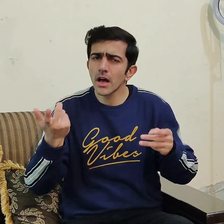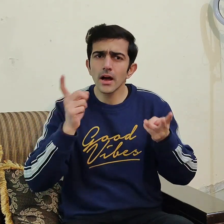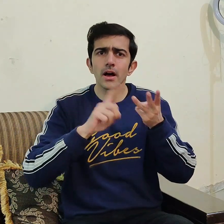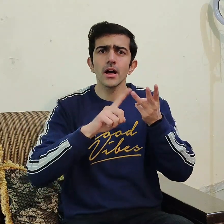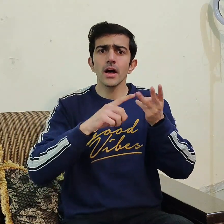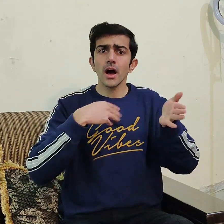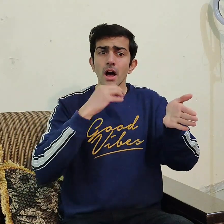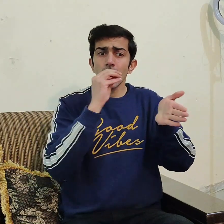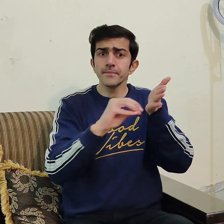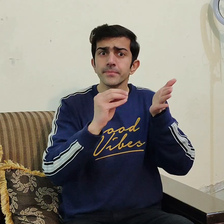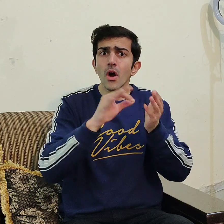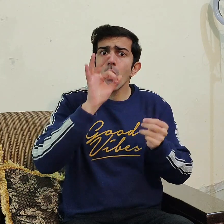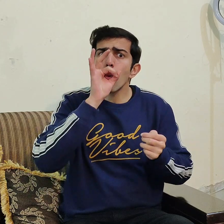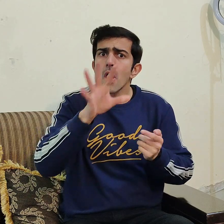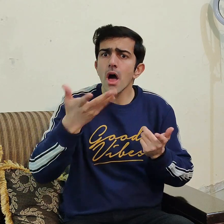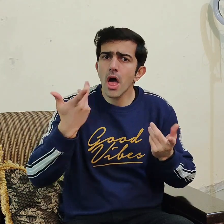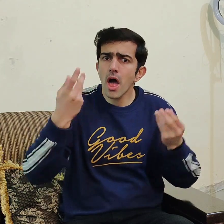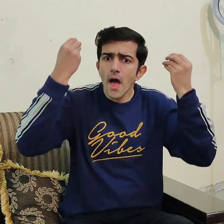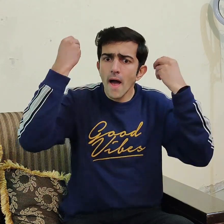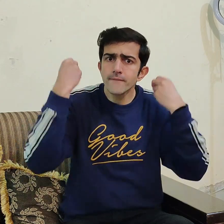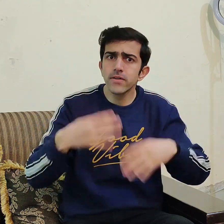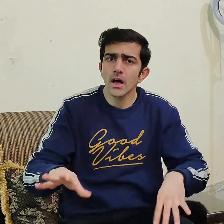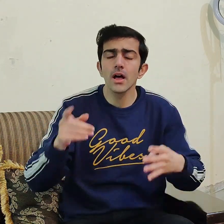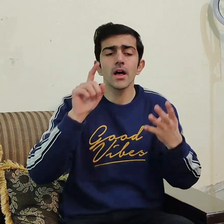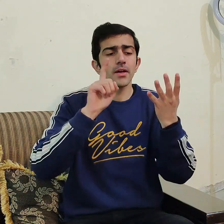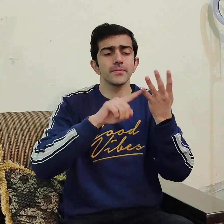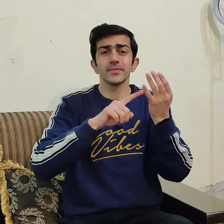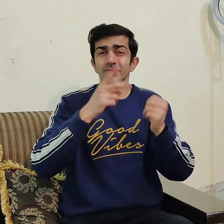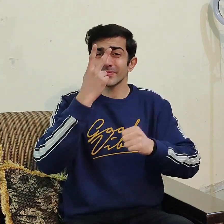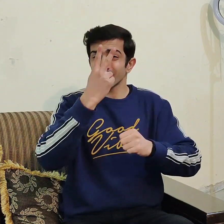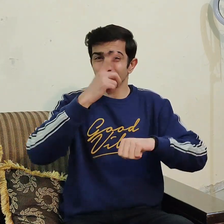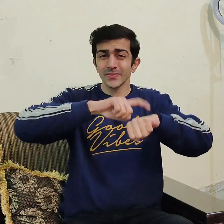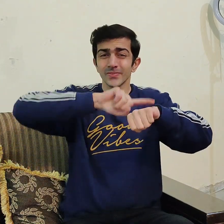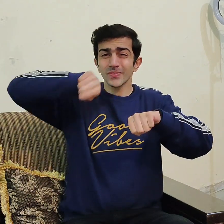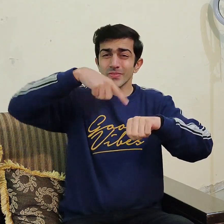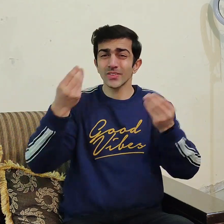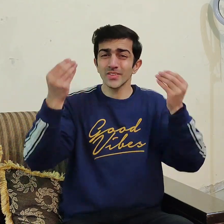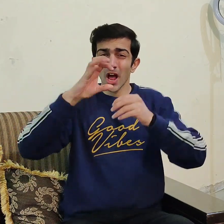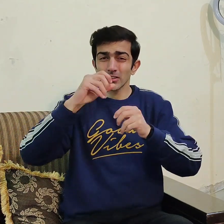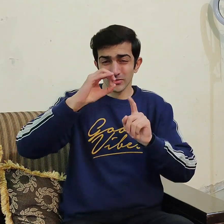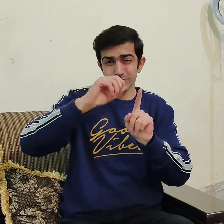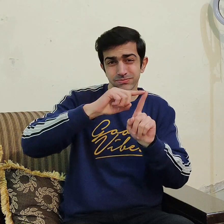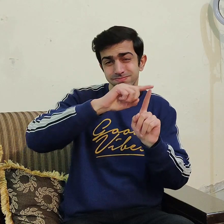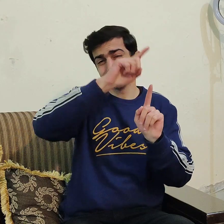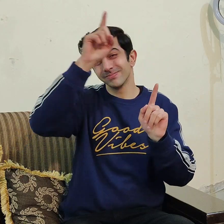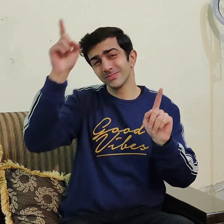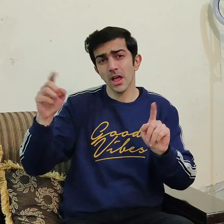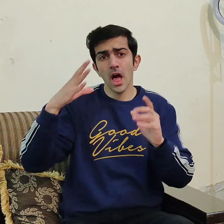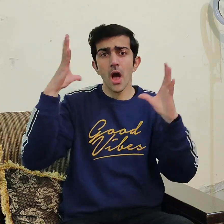प्राइवेट हुई हुई थी, उसके जो कमेंट्स थे वो ज़ीरो हुए हुए थे, सब कुछ लॉस्ट हो चुका था। एंड जो पब्लिक वॉच आवर्स होते हैं वो